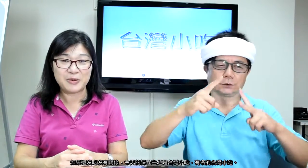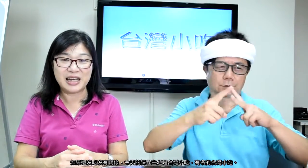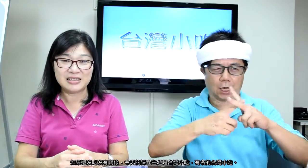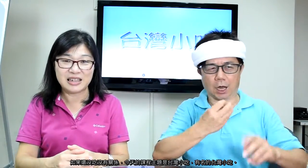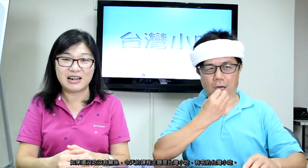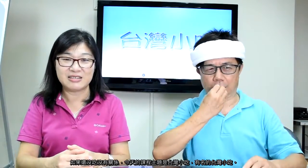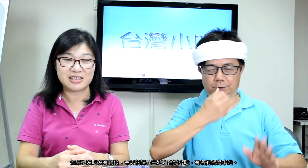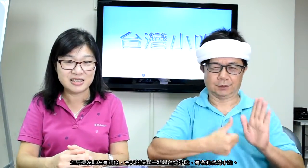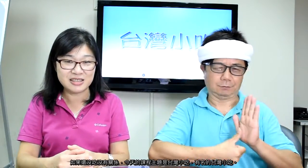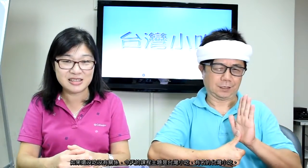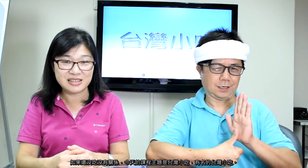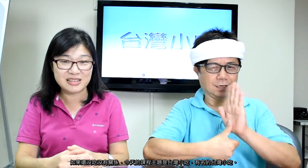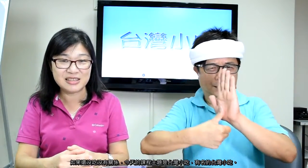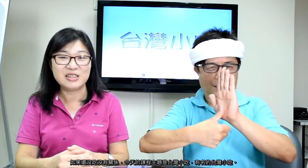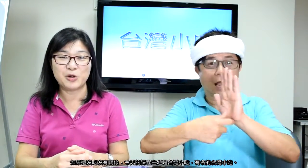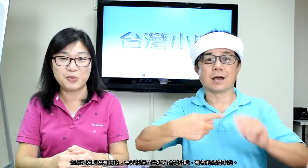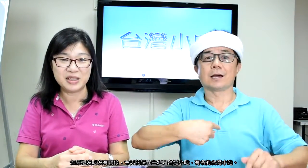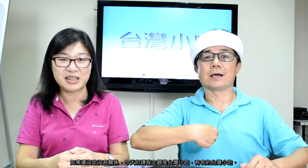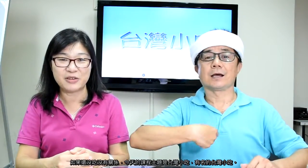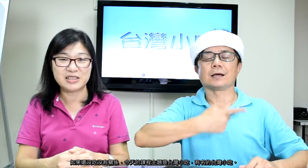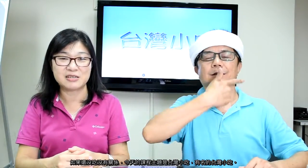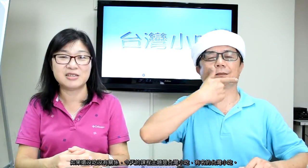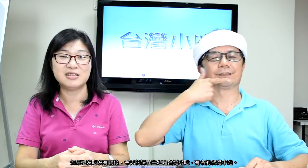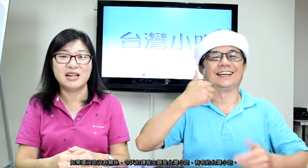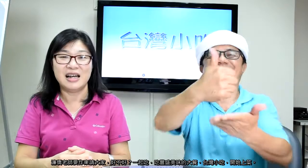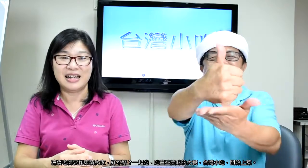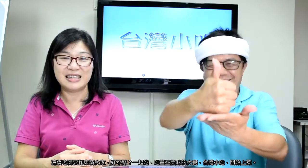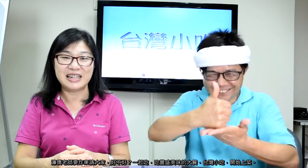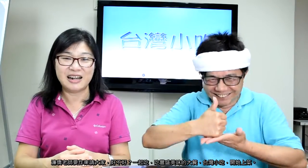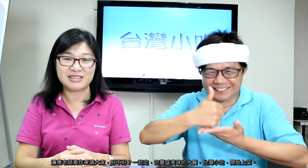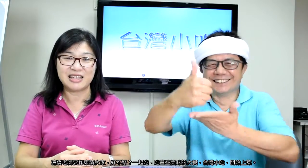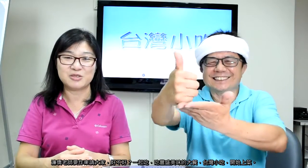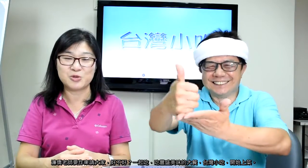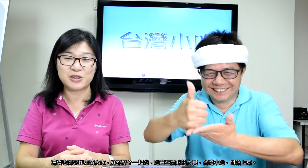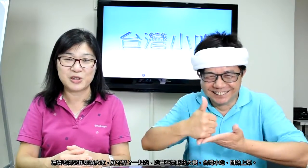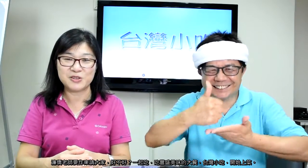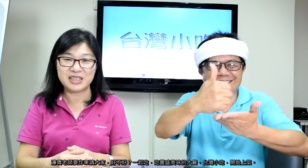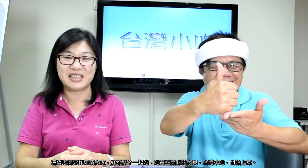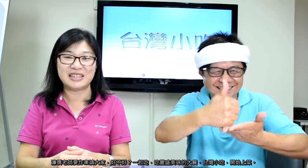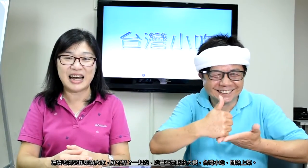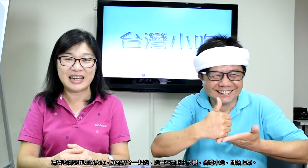湾小吃，有名的台湾小吃，连乔老师要做东请大